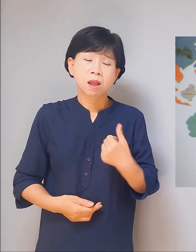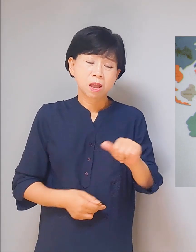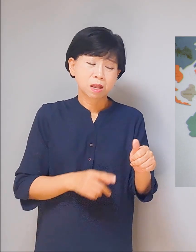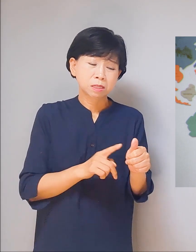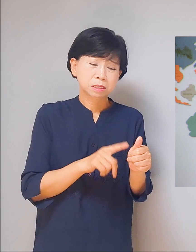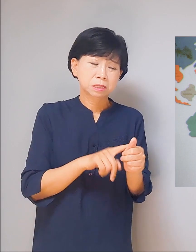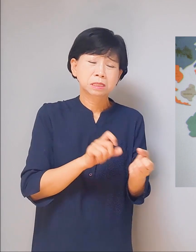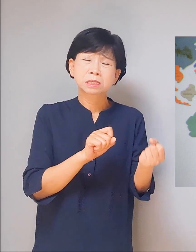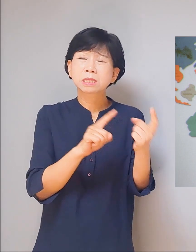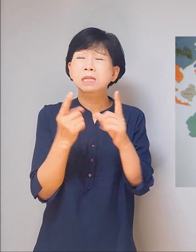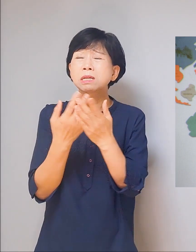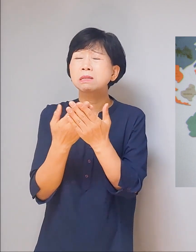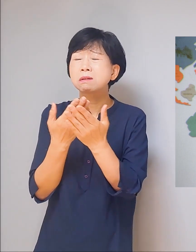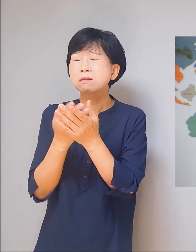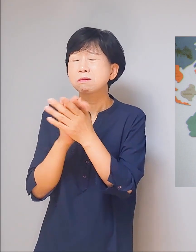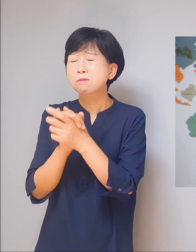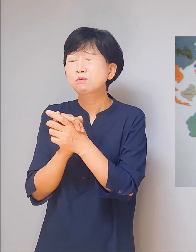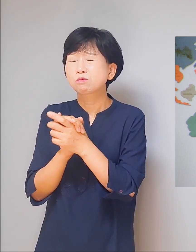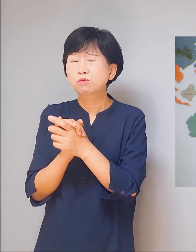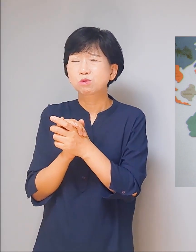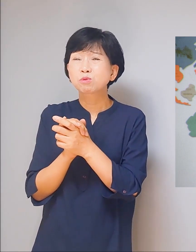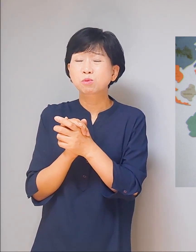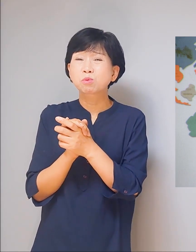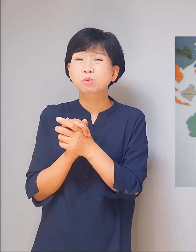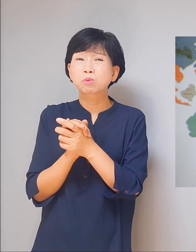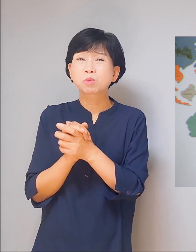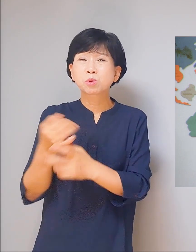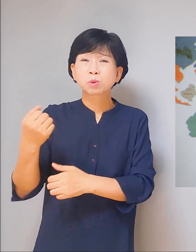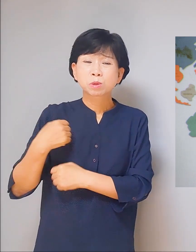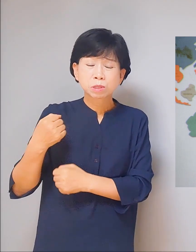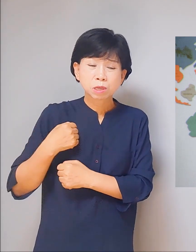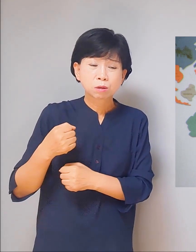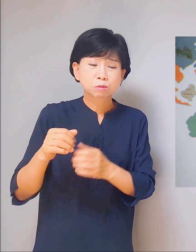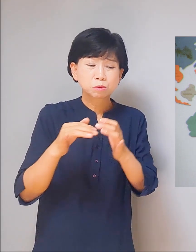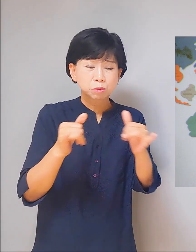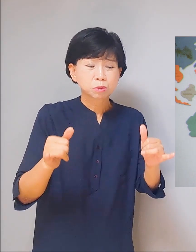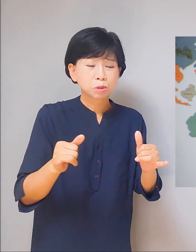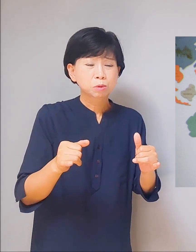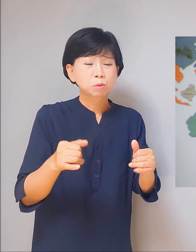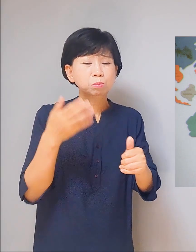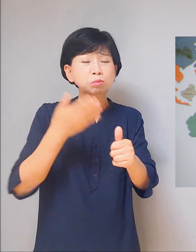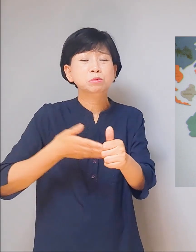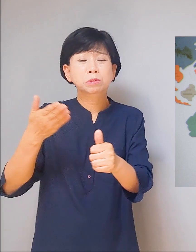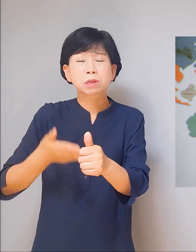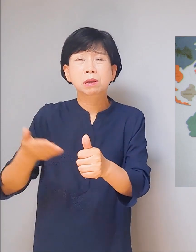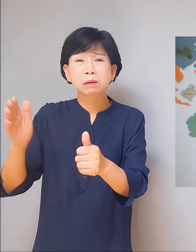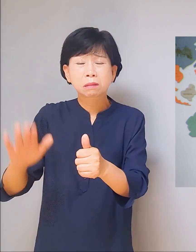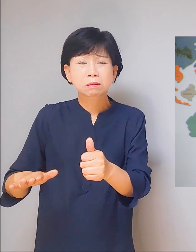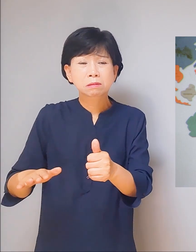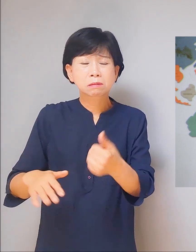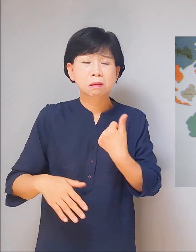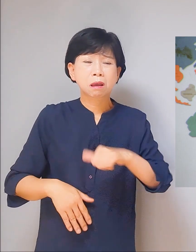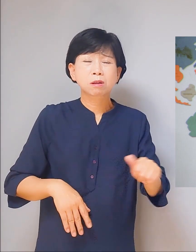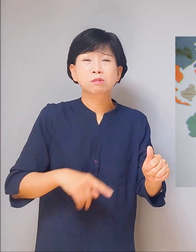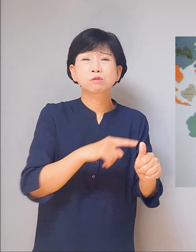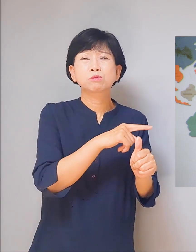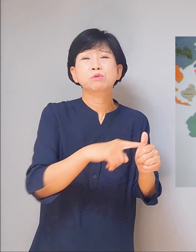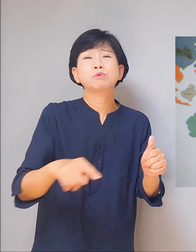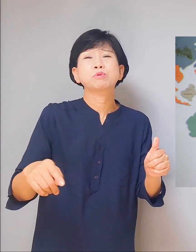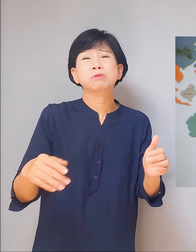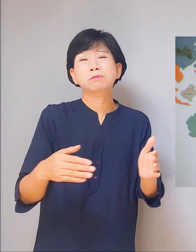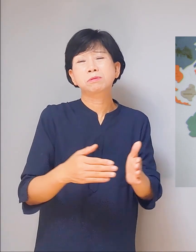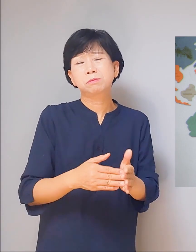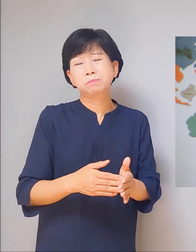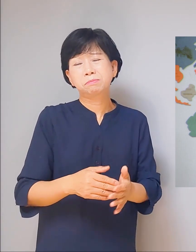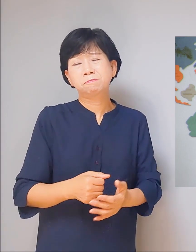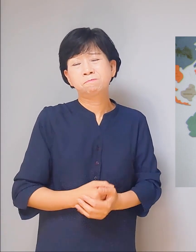좀 살려달라라고 부하 장수들에게 이야기했는데 그 압살롬을 죽여버렸어요. 그게